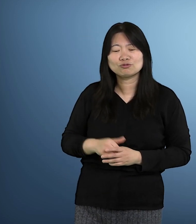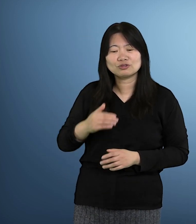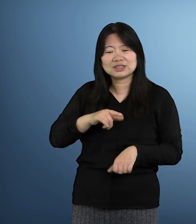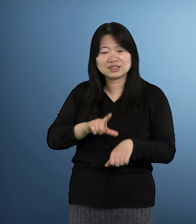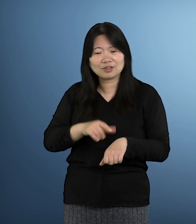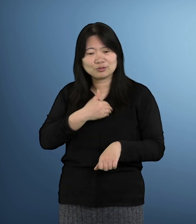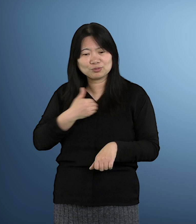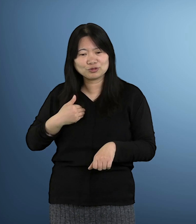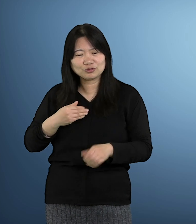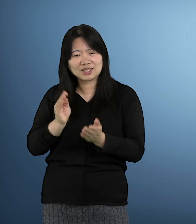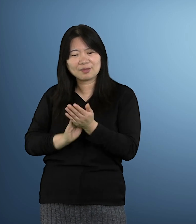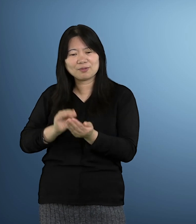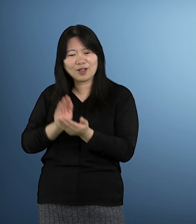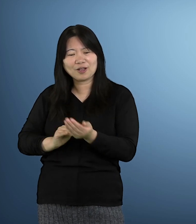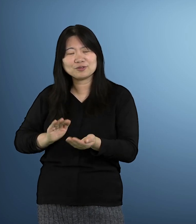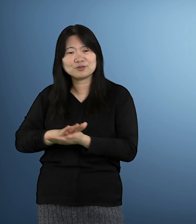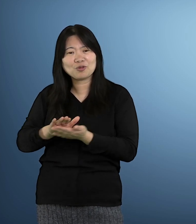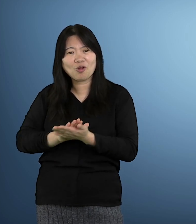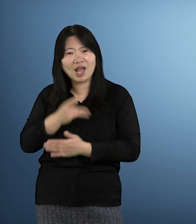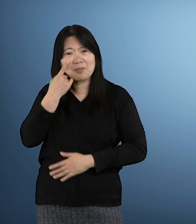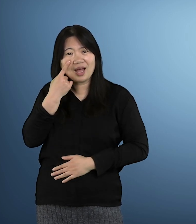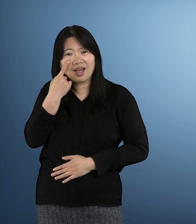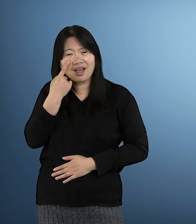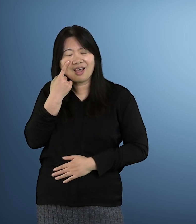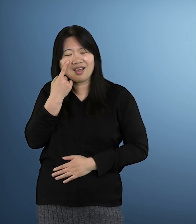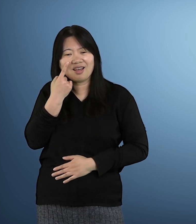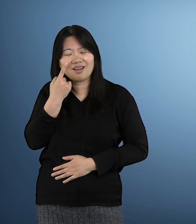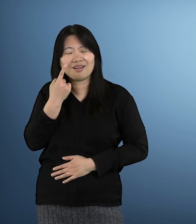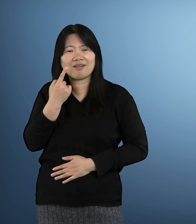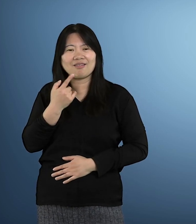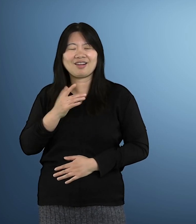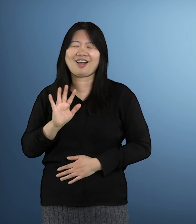할까요? 뭐 그러겠어요?